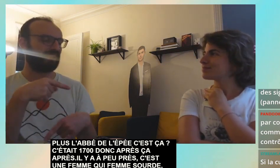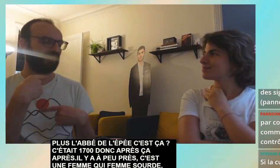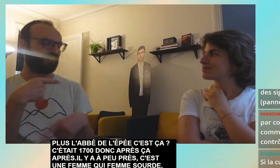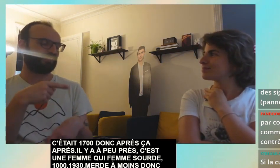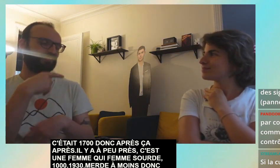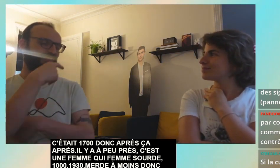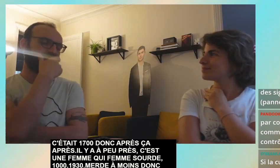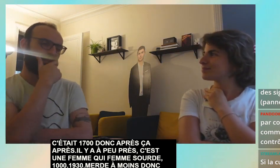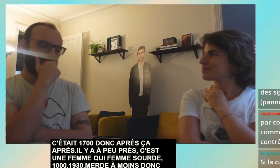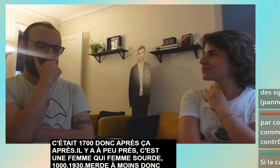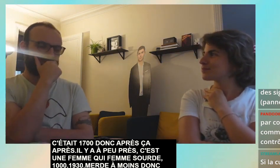guerre,